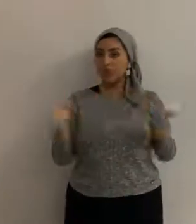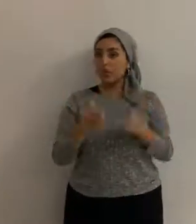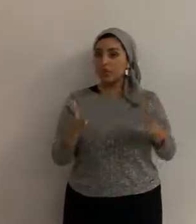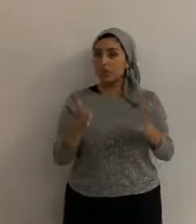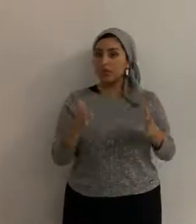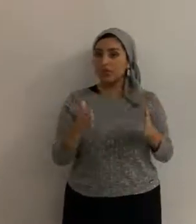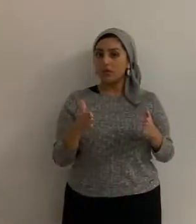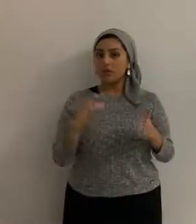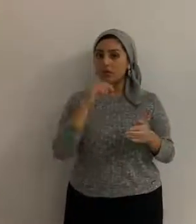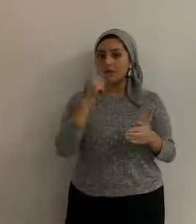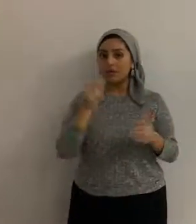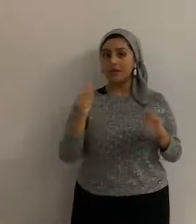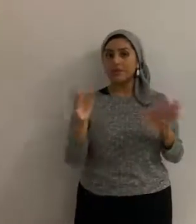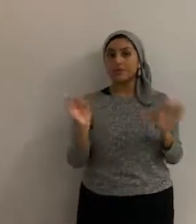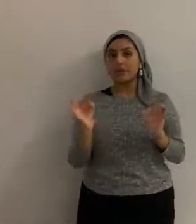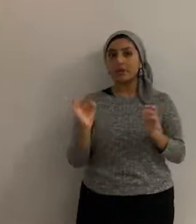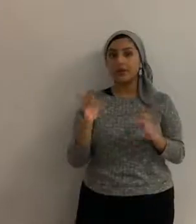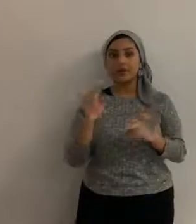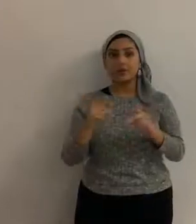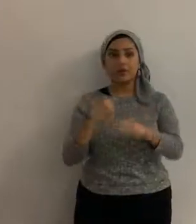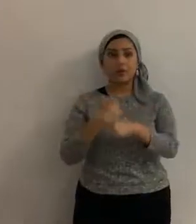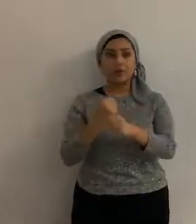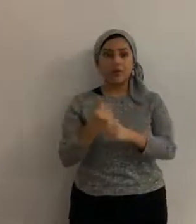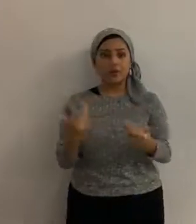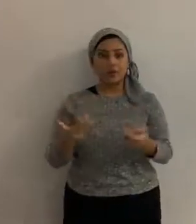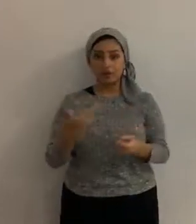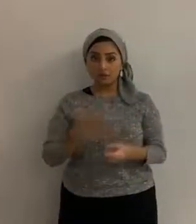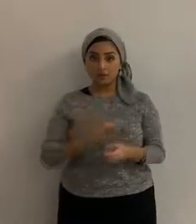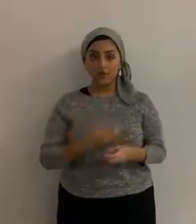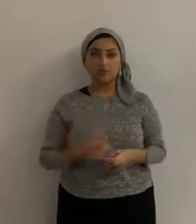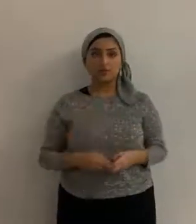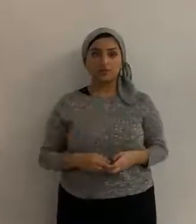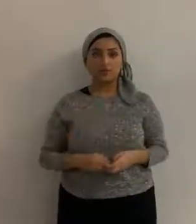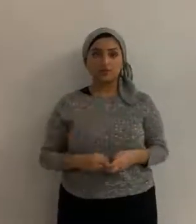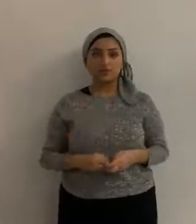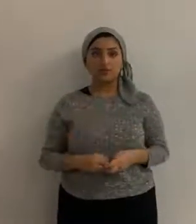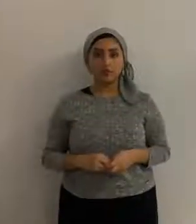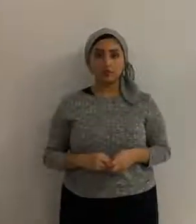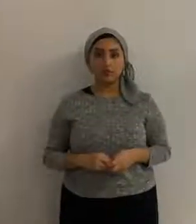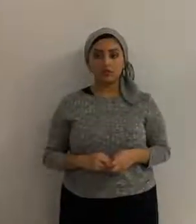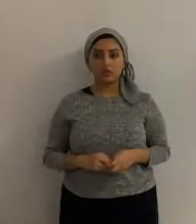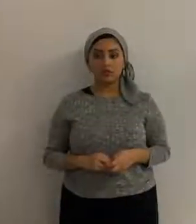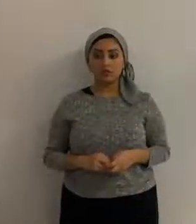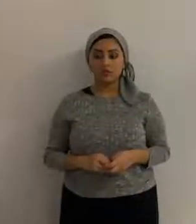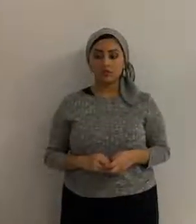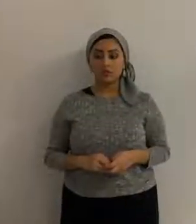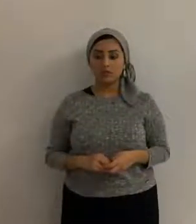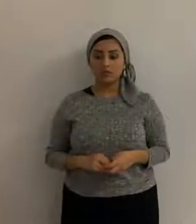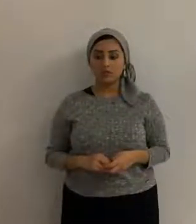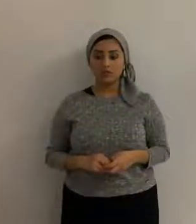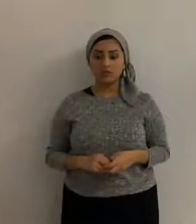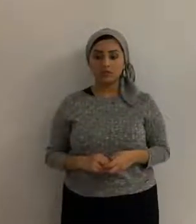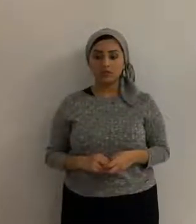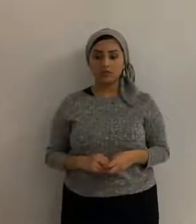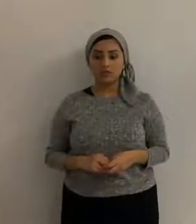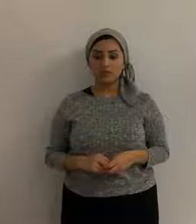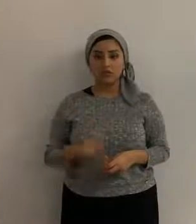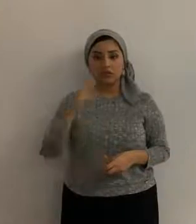obra lo que aquí se planea edificar, porque también no tiene caso meter